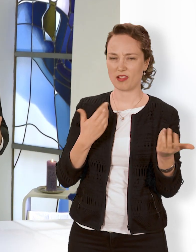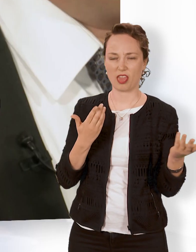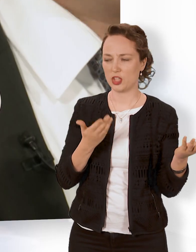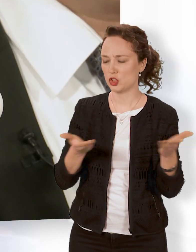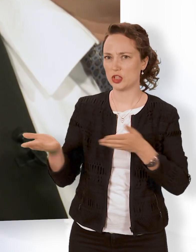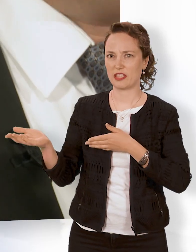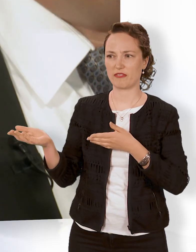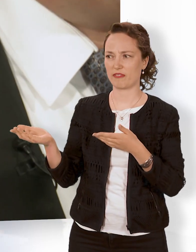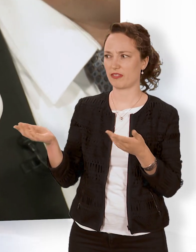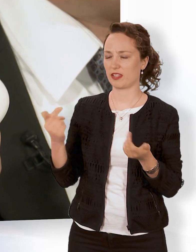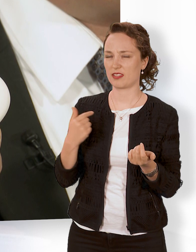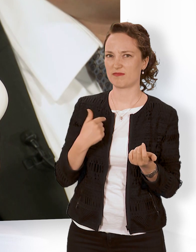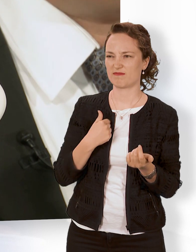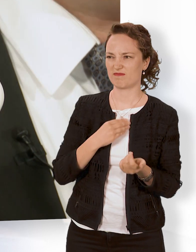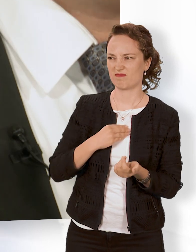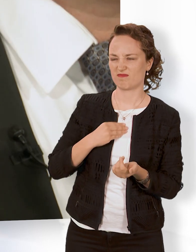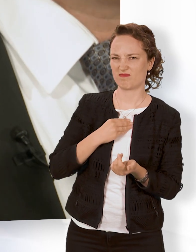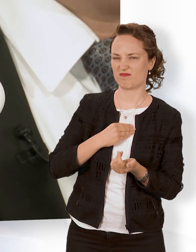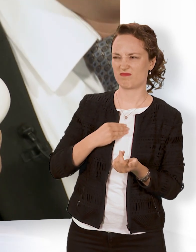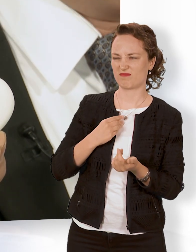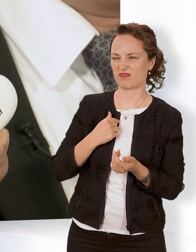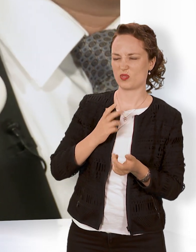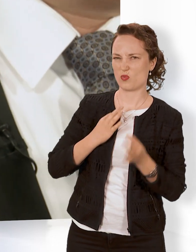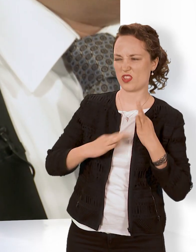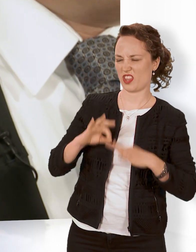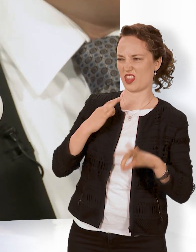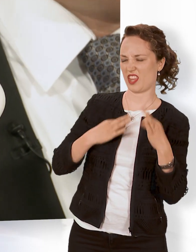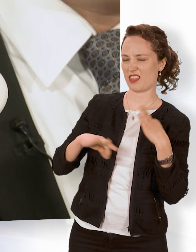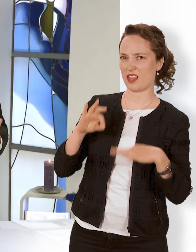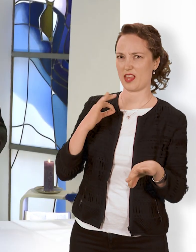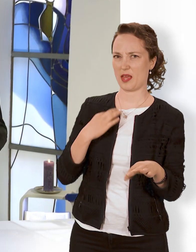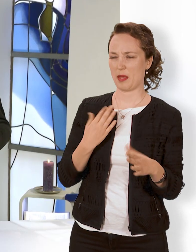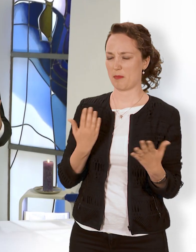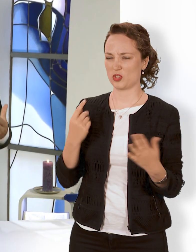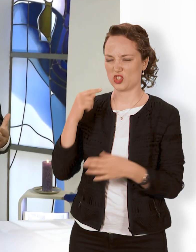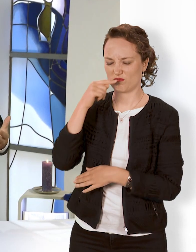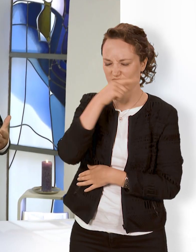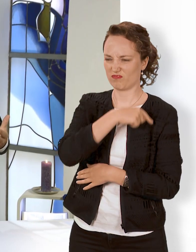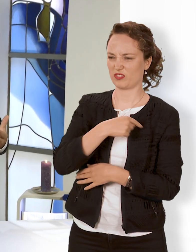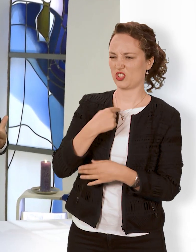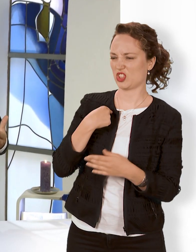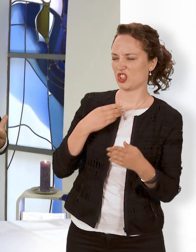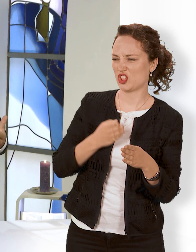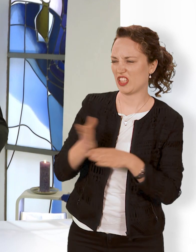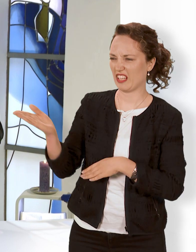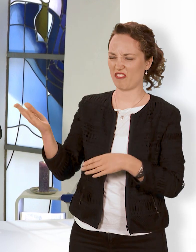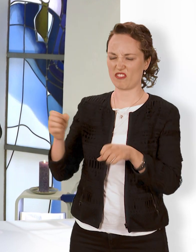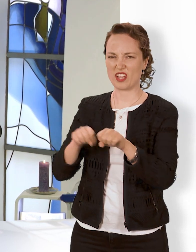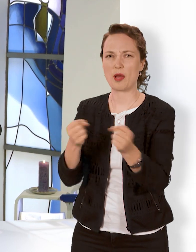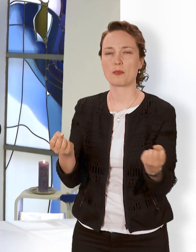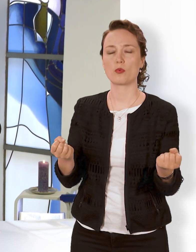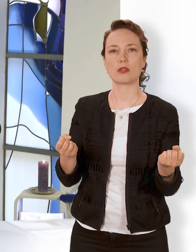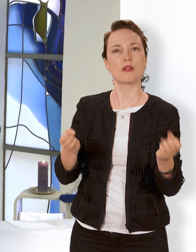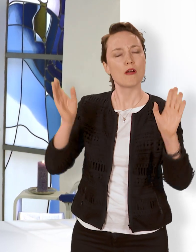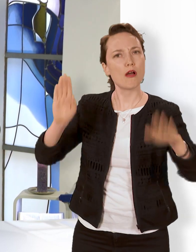uns unangenehm ist, was peinlich ist, vielleicht etwas, was misslungen ist oder was zerbrochen ist, einfach mit